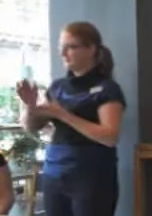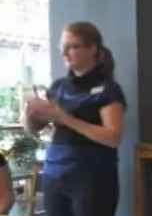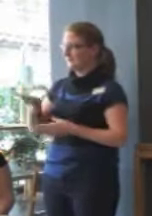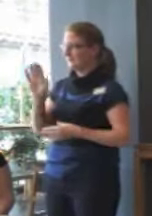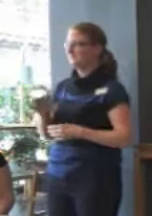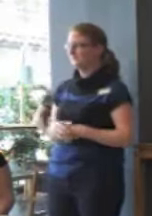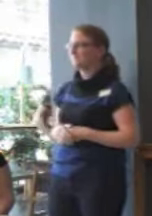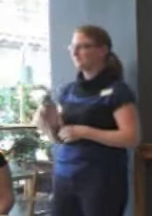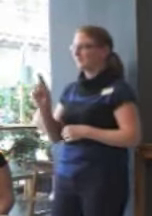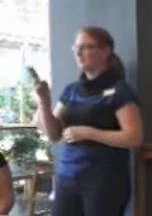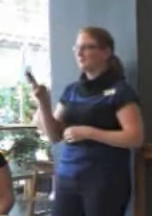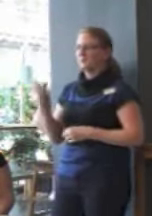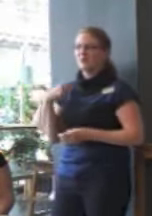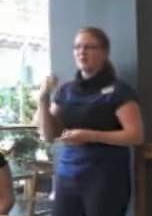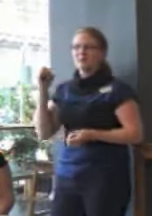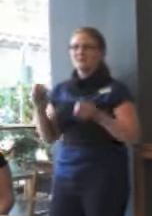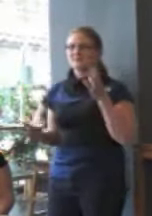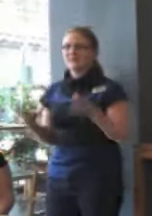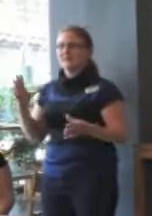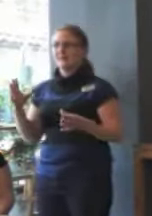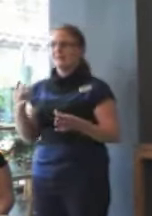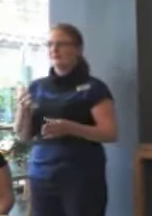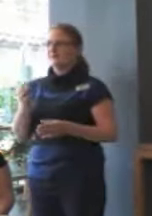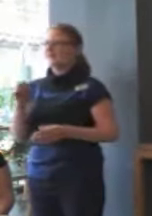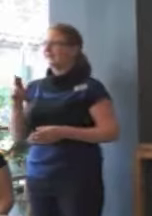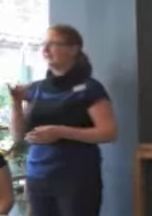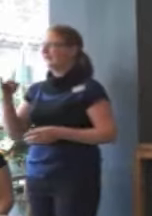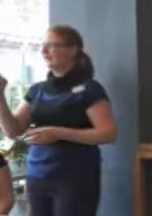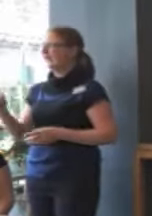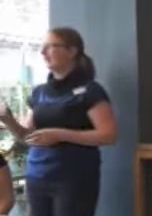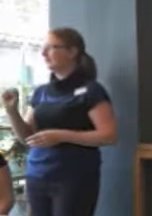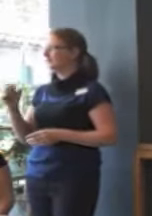Nu är jag lite oklar. Pernilla Gunther.